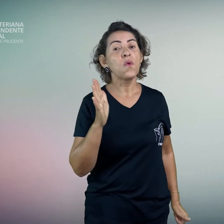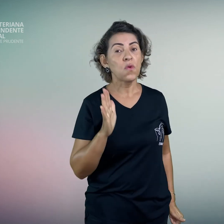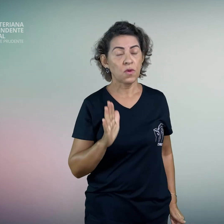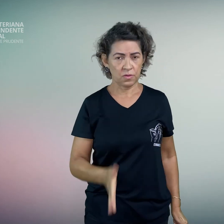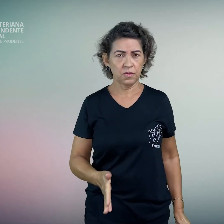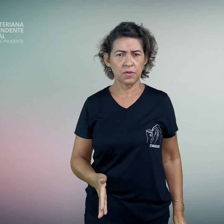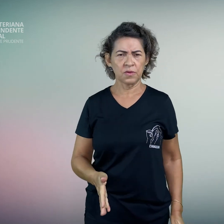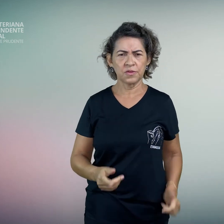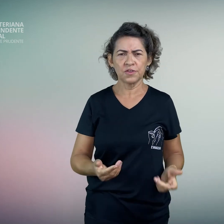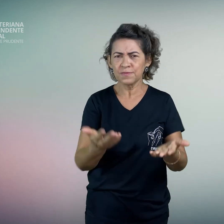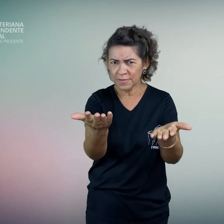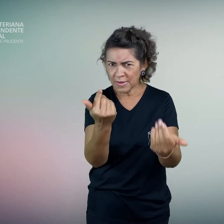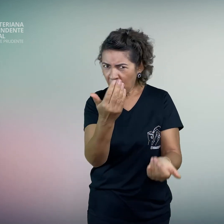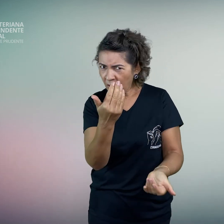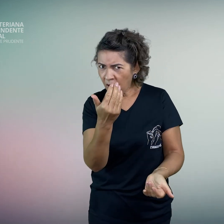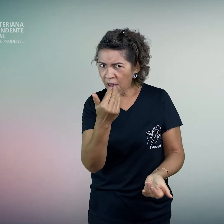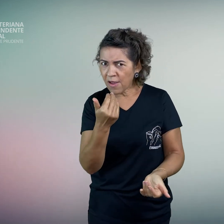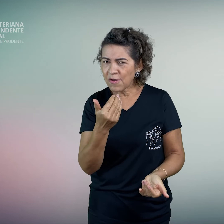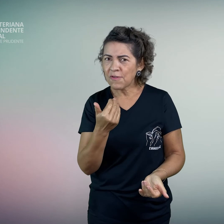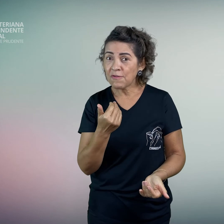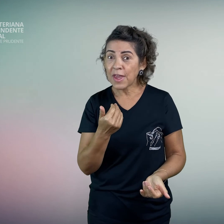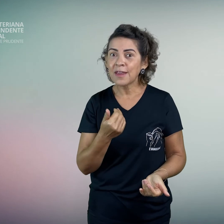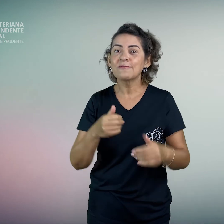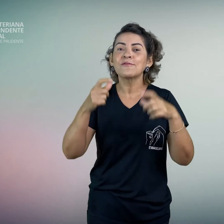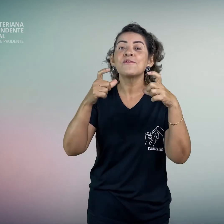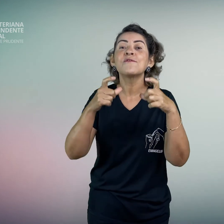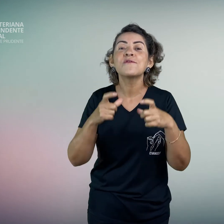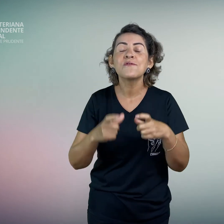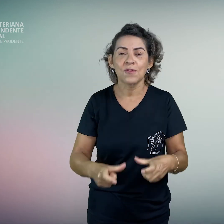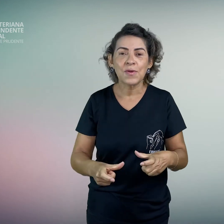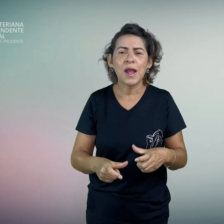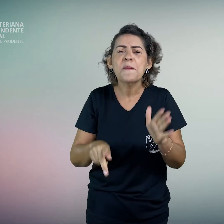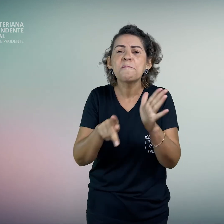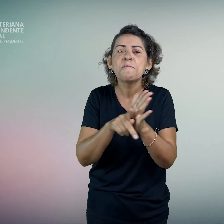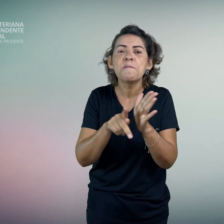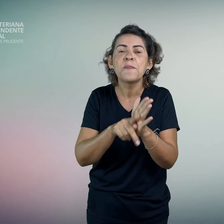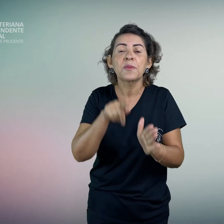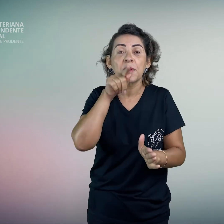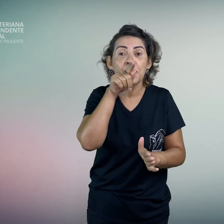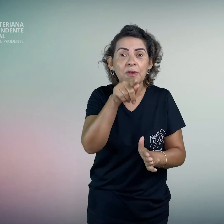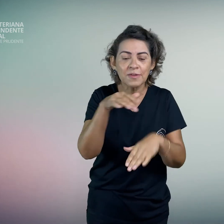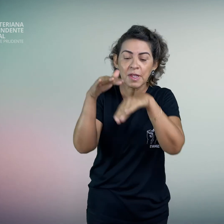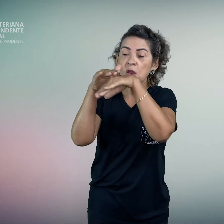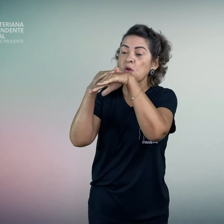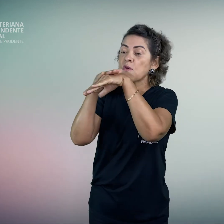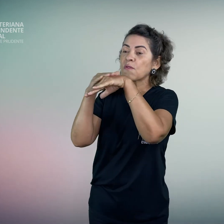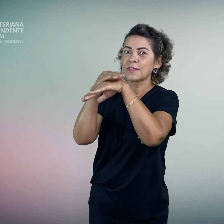Hoje, quero te convidar a ir até Mispa, o lugar onde você repetirá as